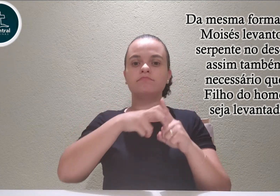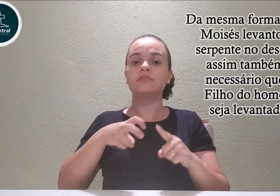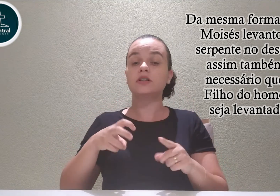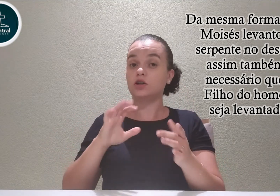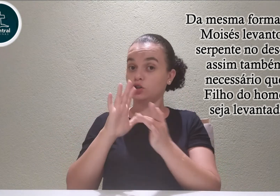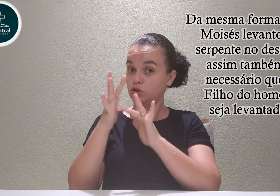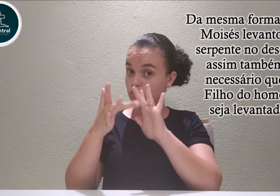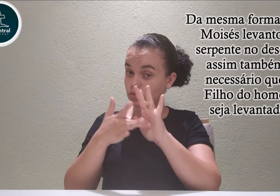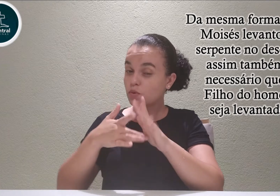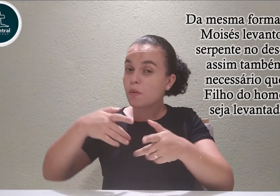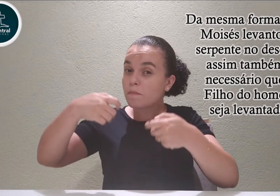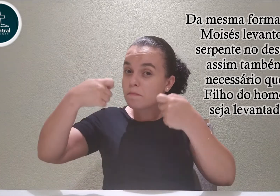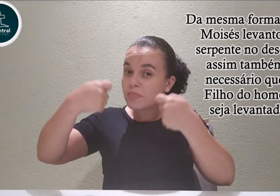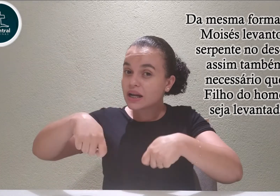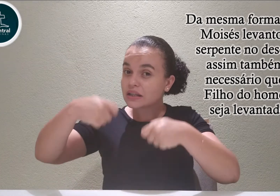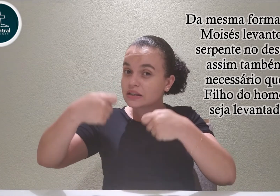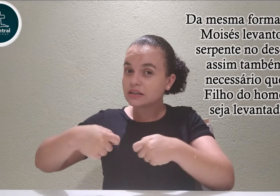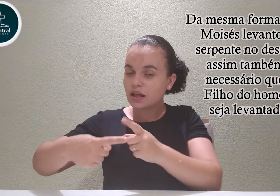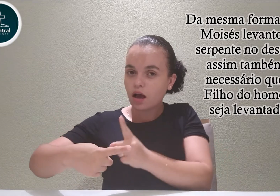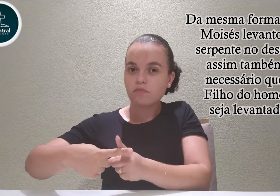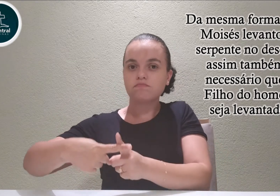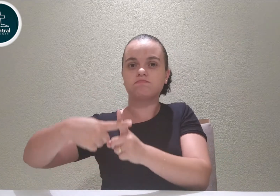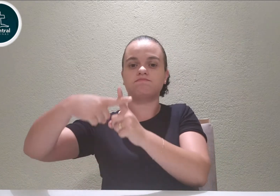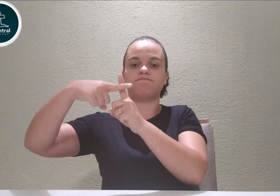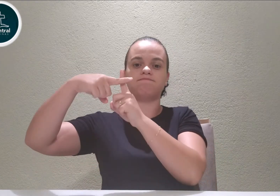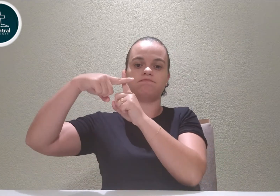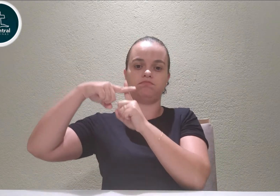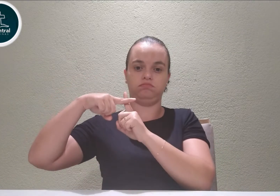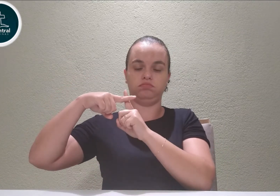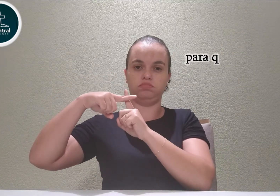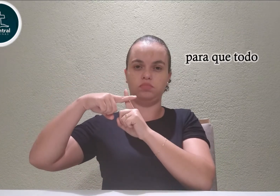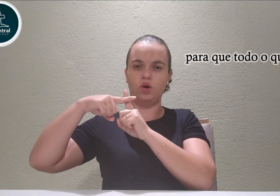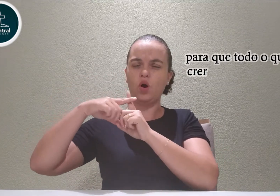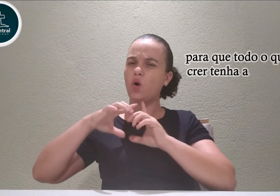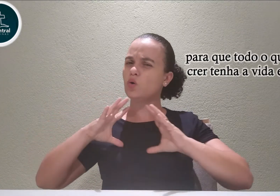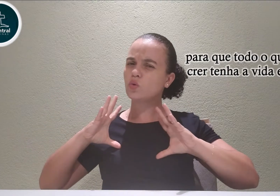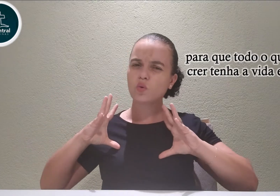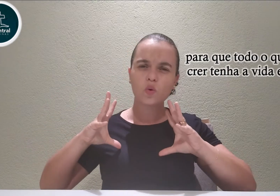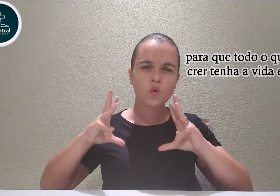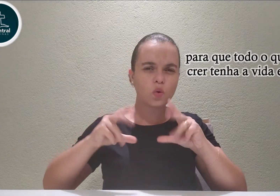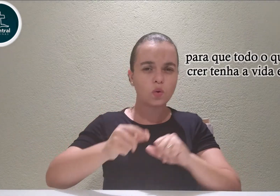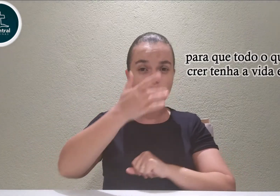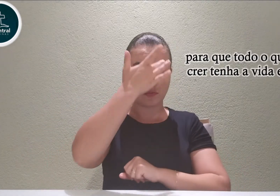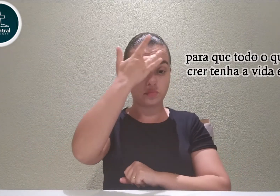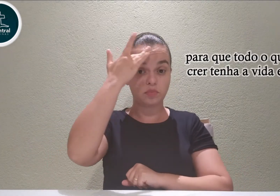no deserto, assim também é necessário que o Filho do Homem seja